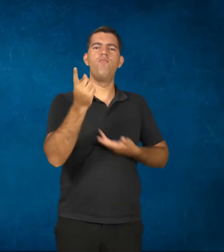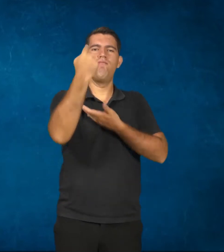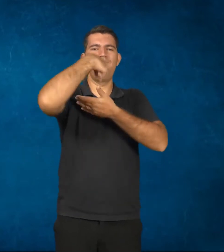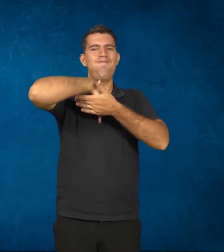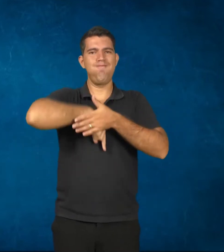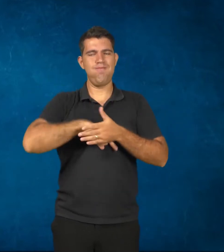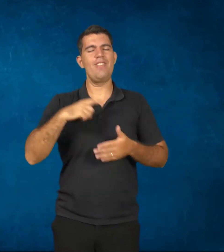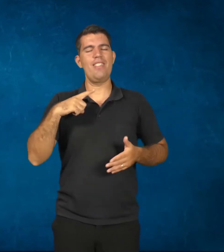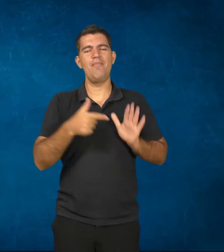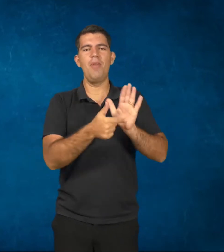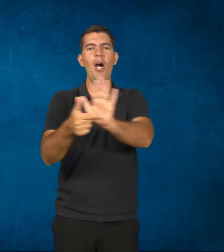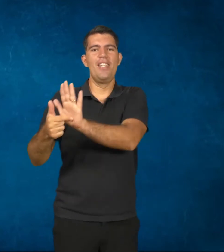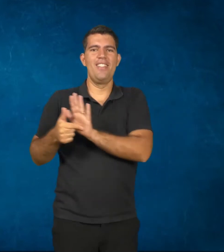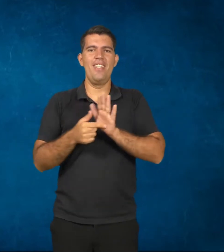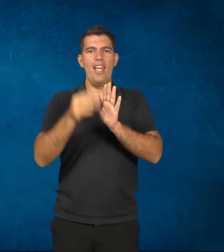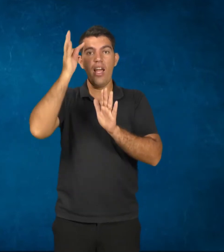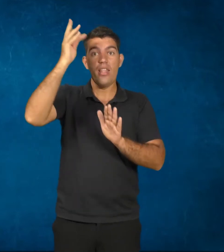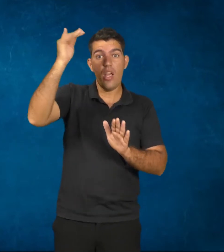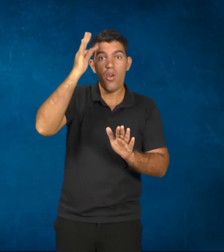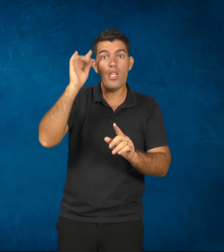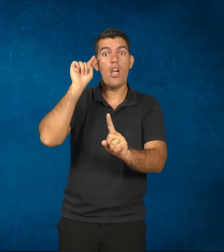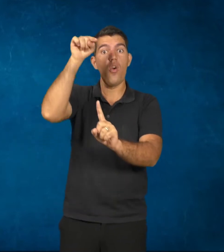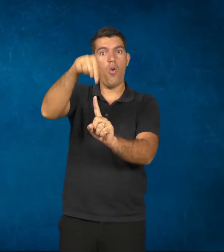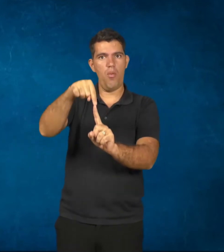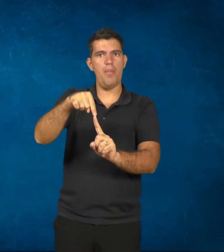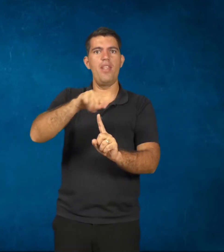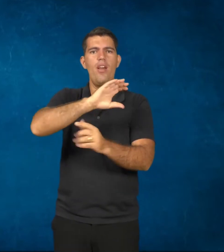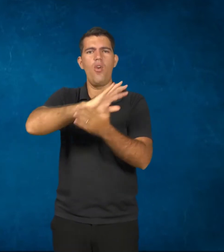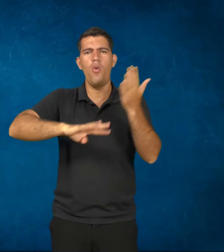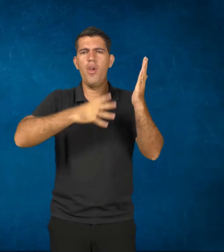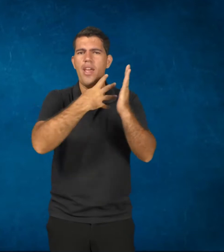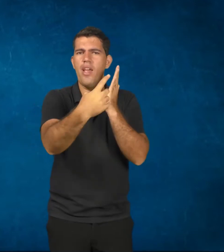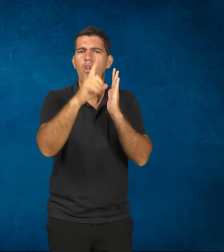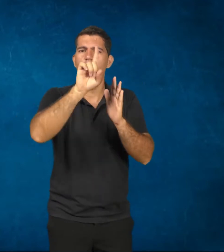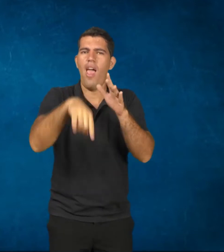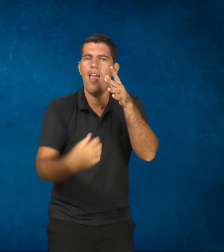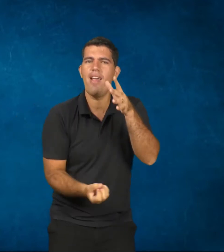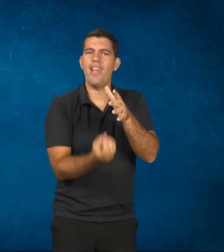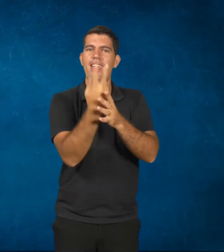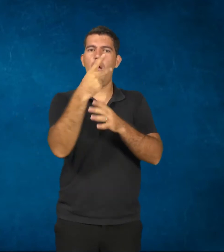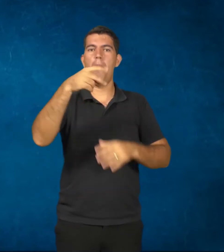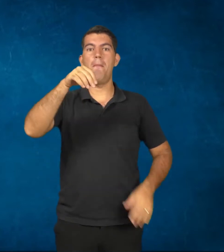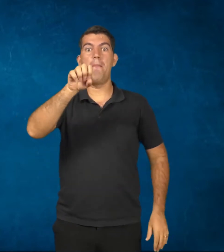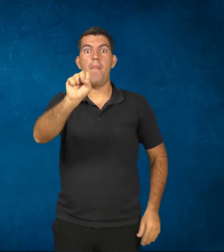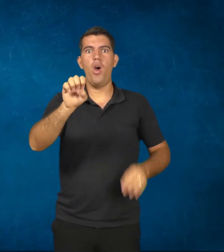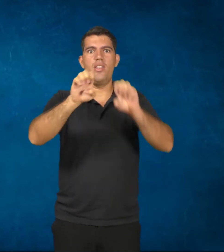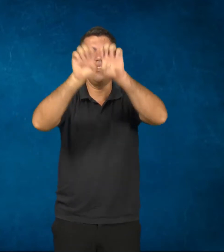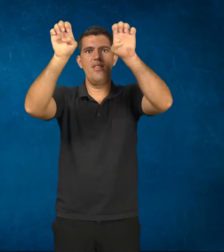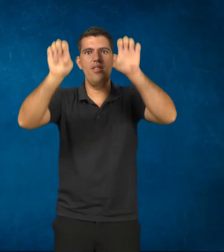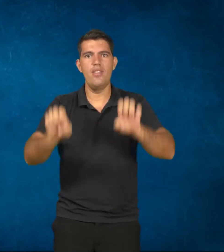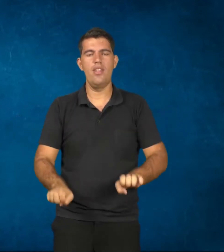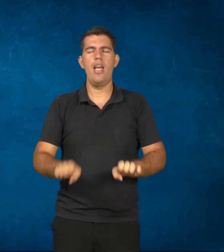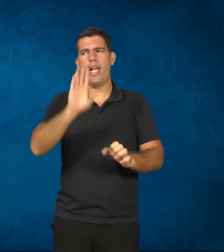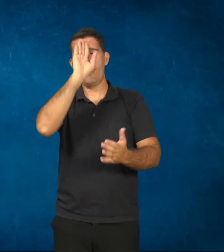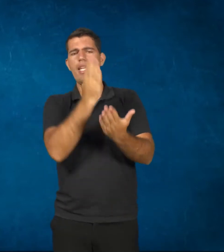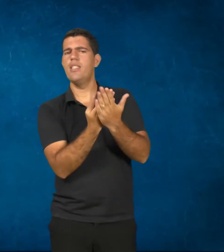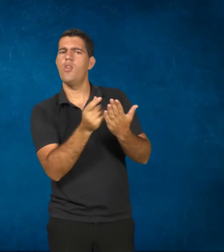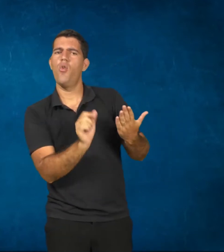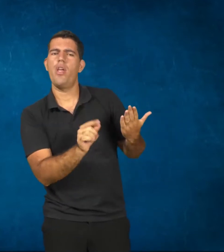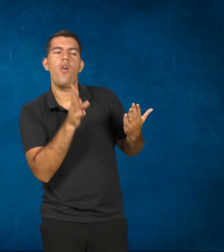Outra perspectiva dessa teoria relacionada a currículo é a fundamentação no pós-estruturalismo, que acredita que o conhecimento é